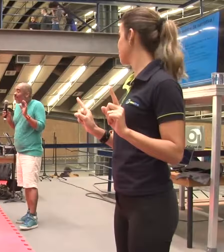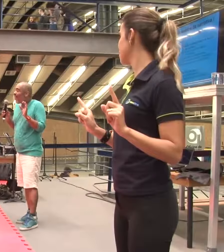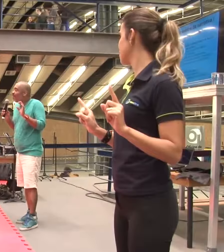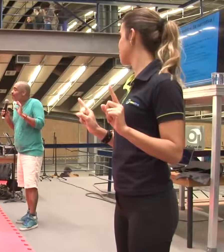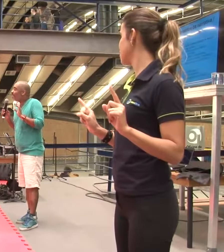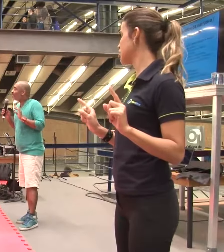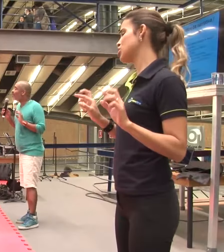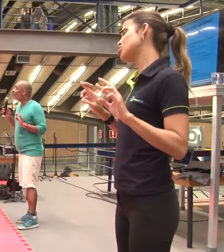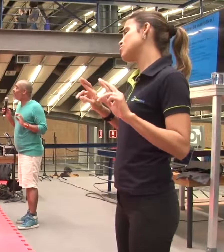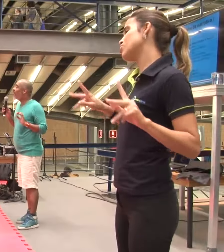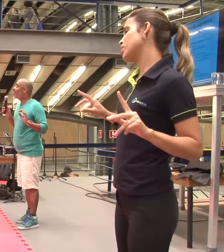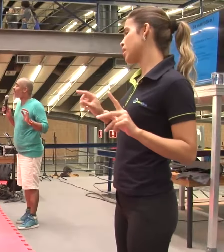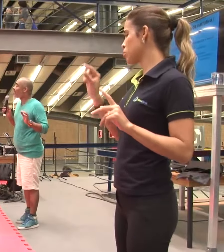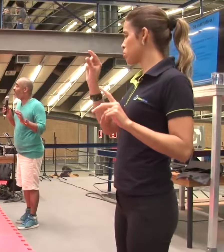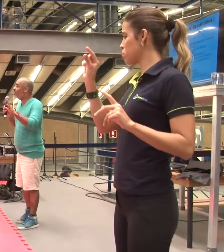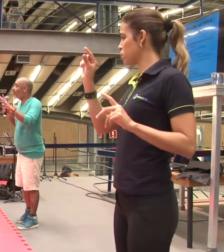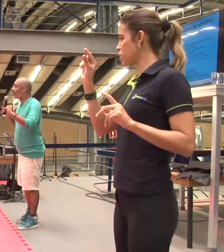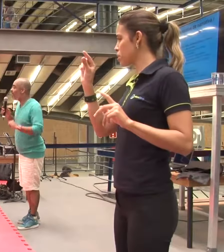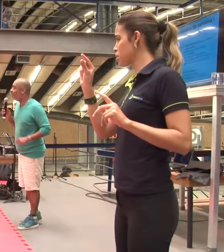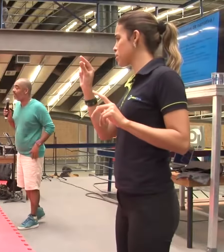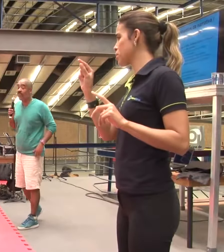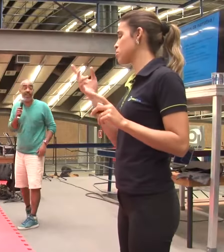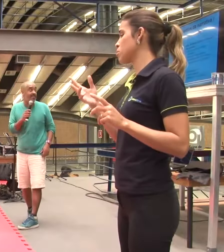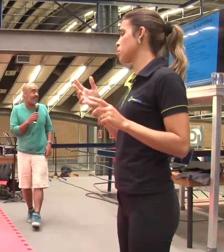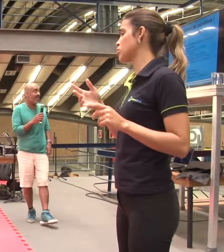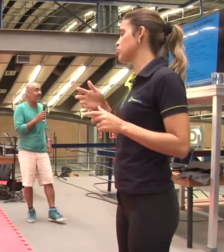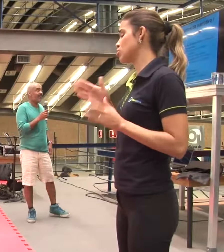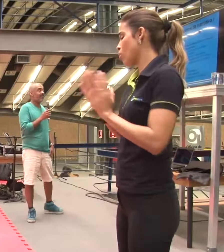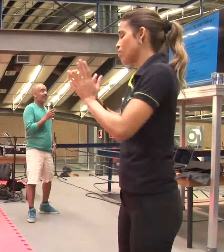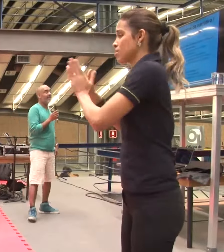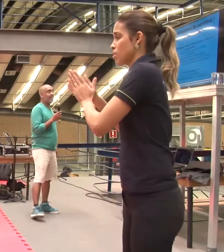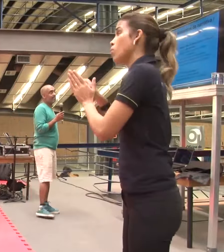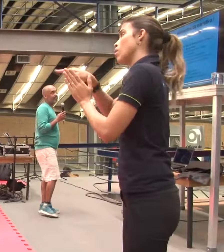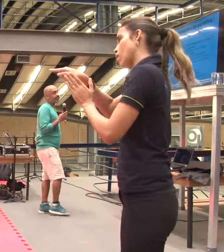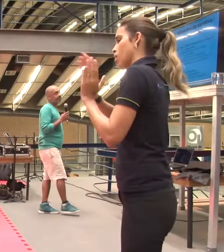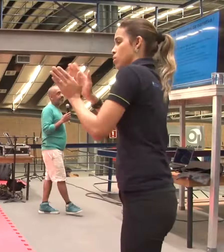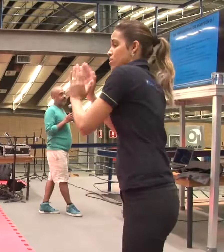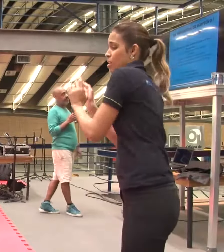só diferem por uma questão de perfumística, né, de perfumaria, de organização. Né.